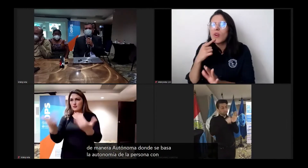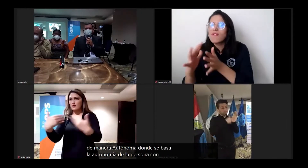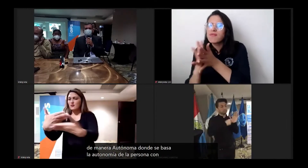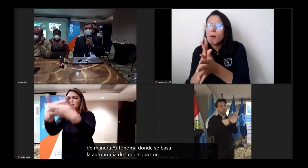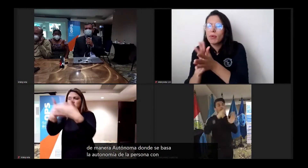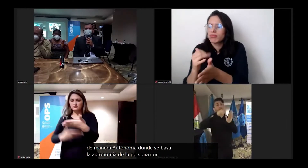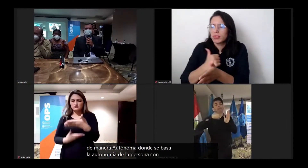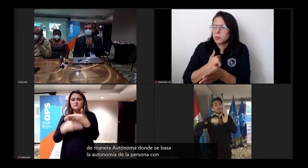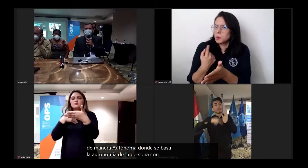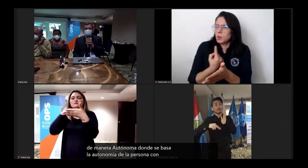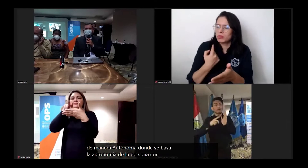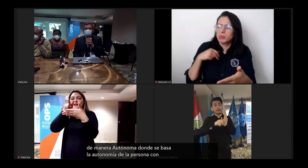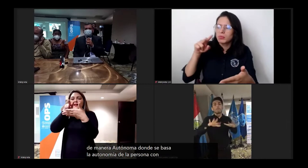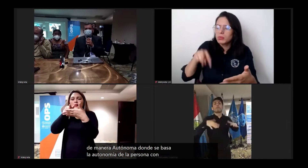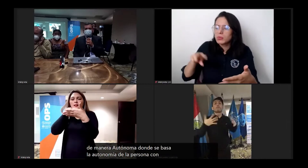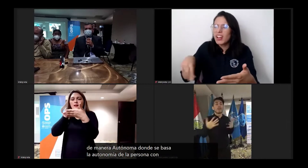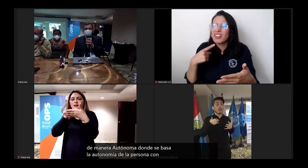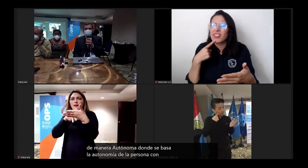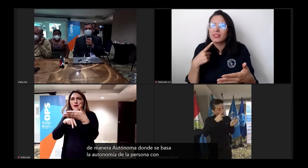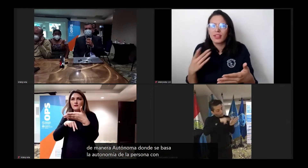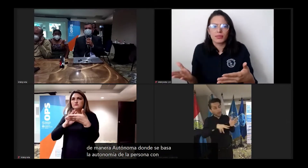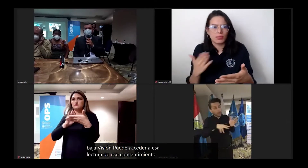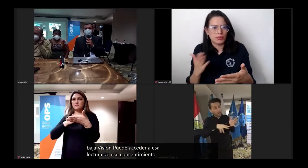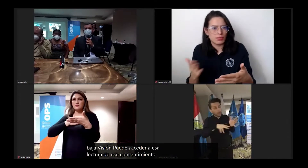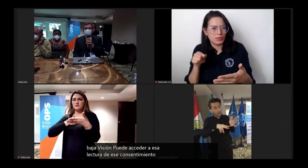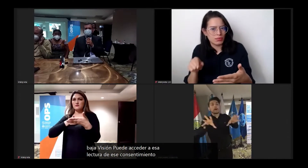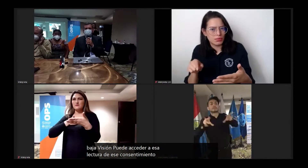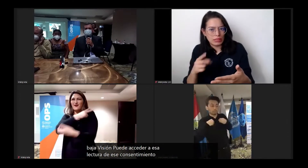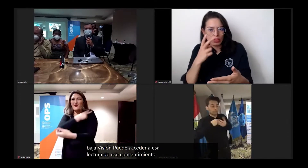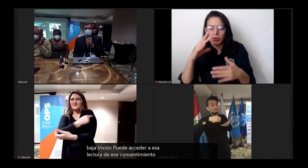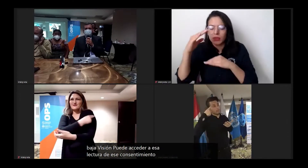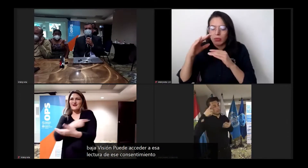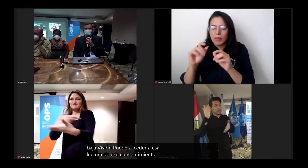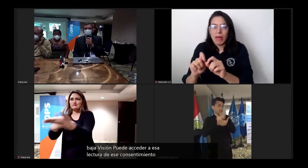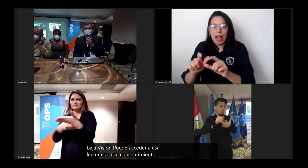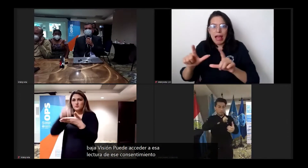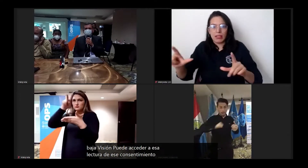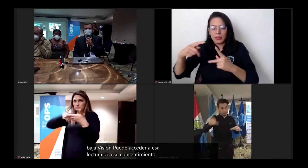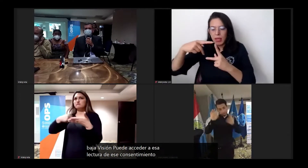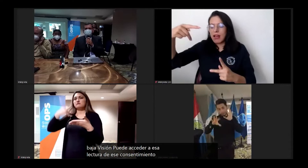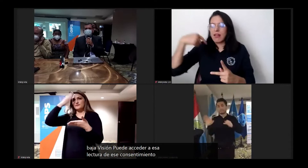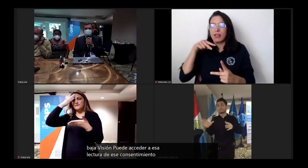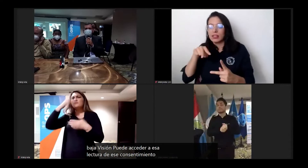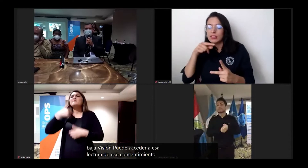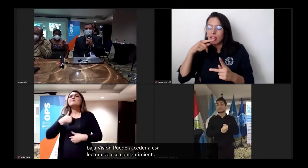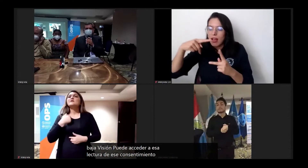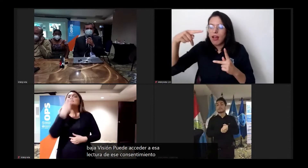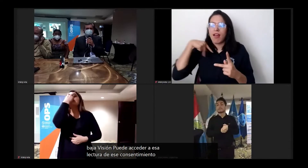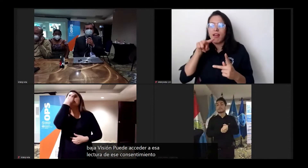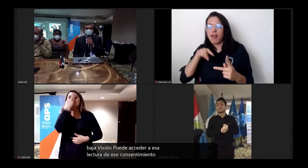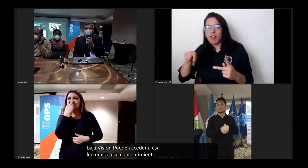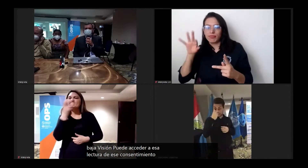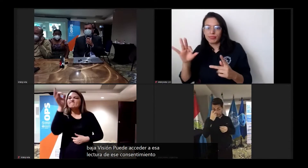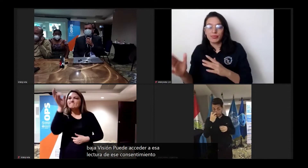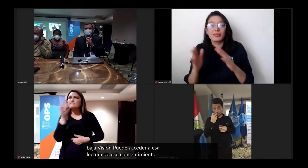lectura de ese consentimiento informado. Y en el caso de nosotros, como personas ciegas, pues que